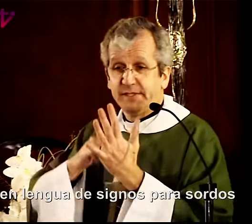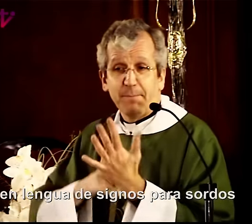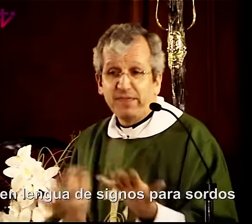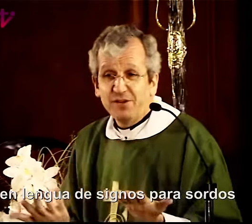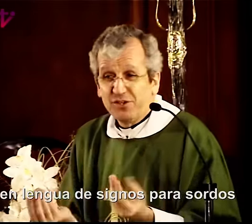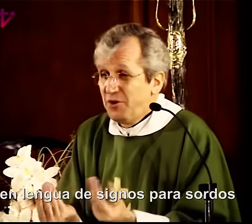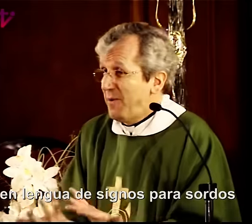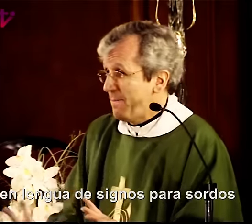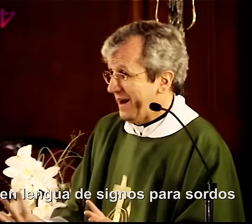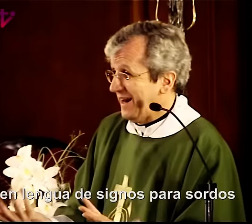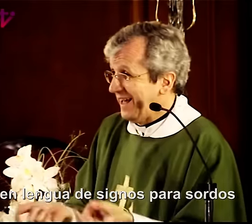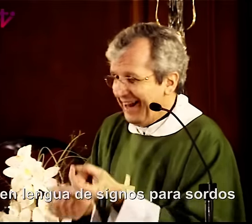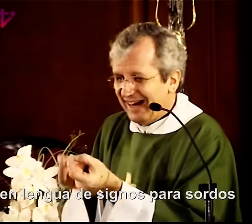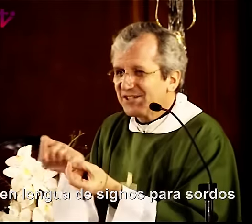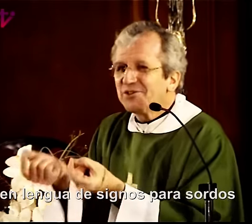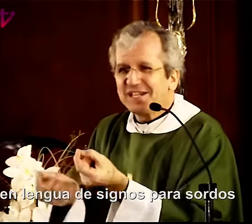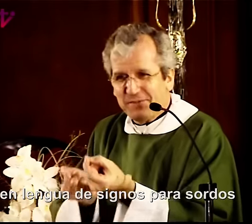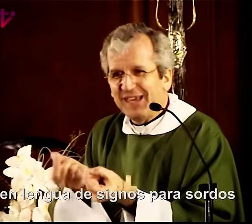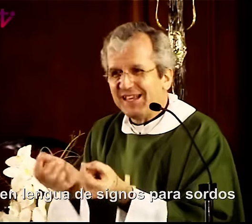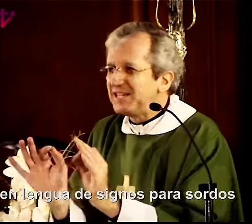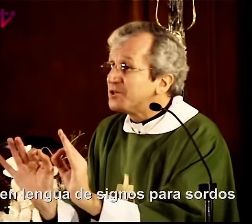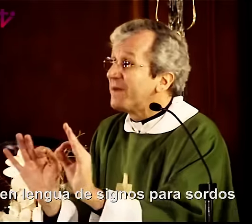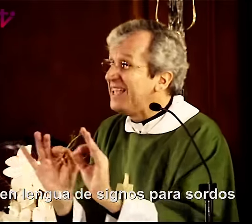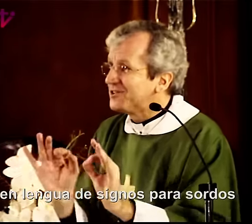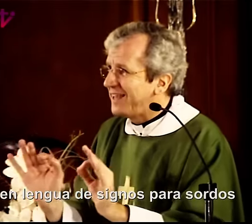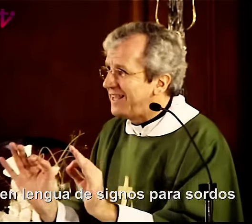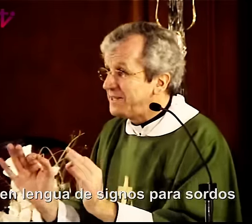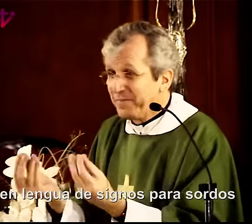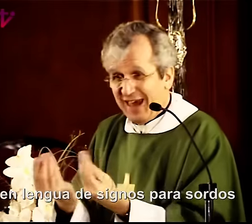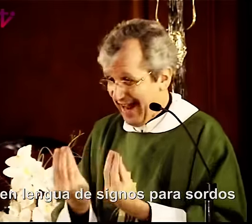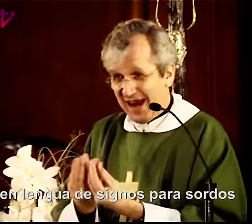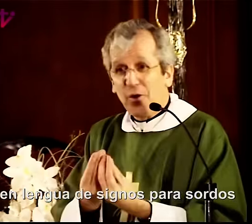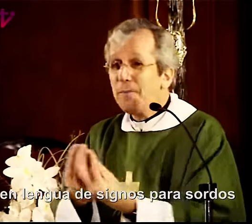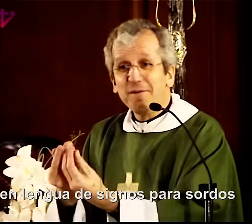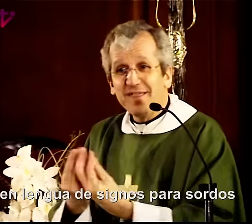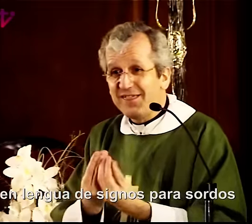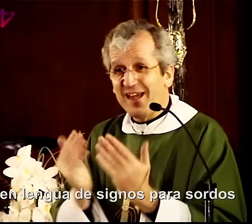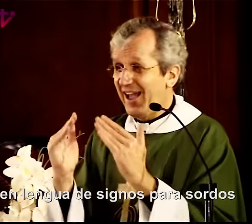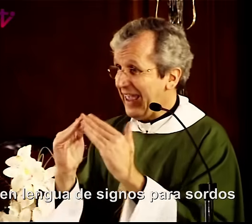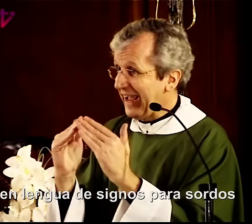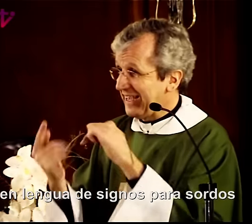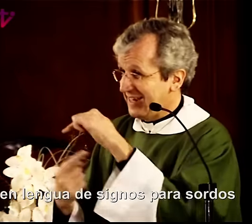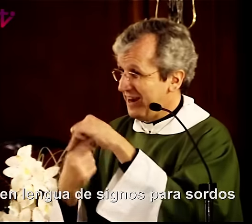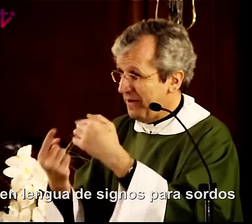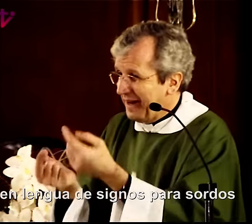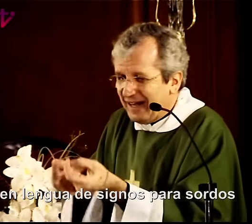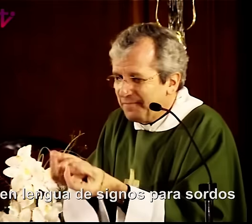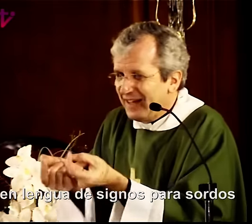están vacíos, no valen para nada. Las cosas pequeñas, esos pequeños detalles, en la convivencia, en casa, en la familia, esos